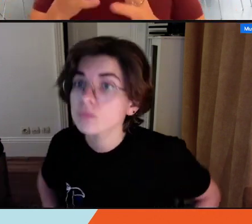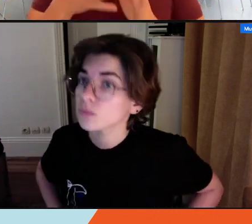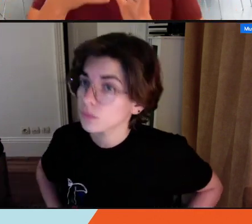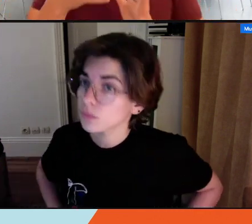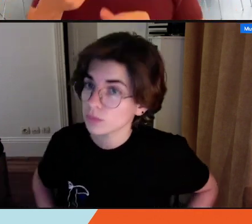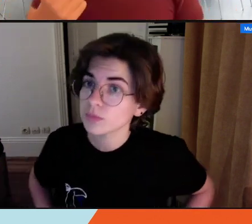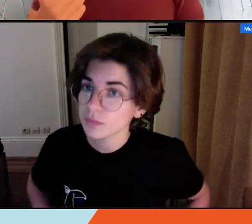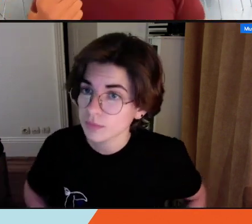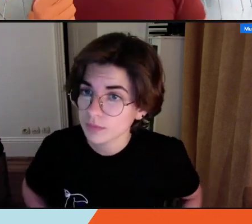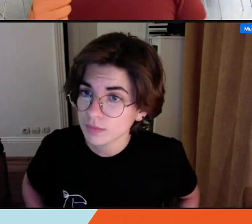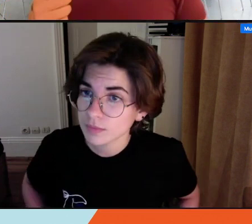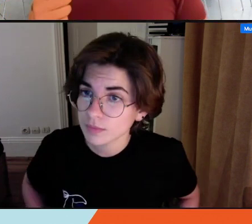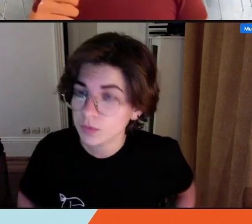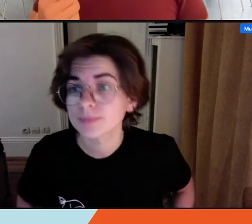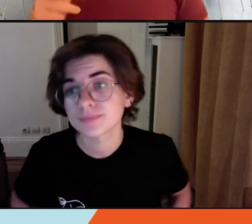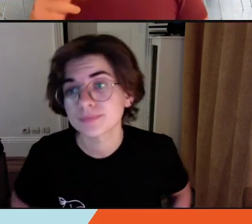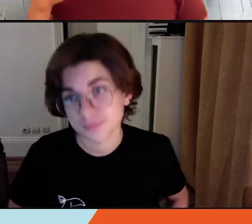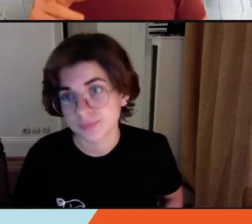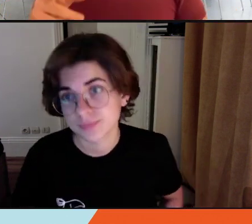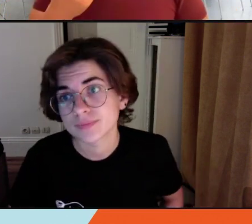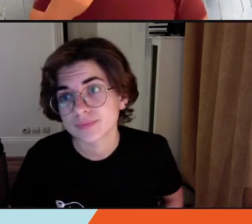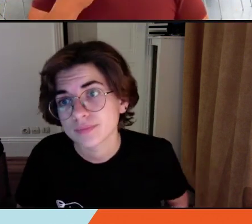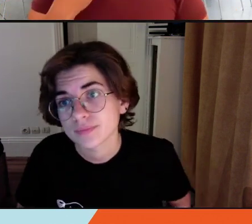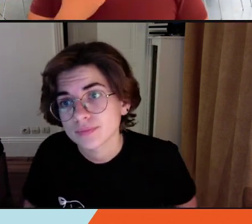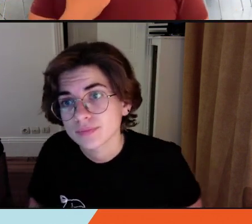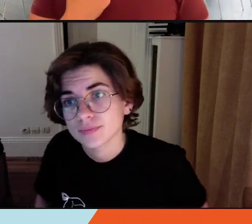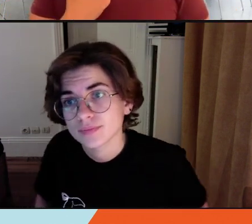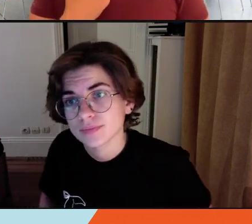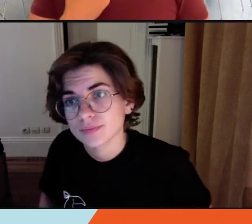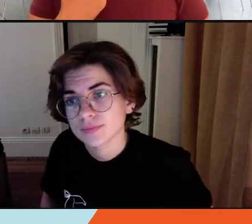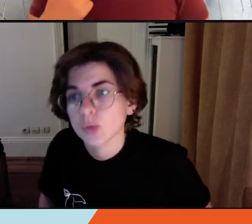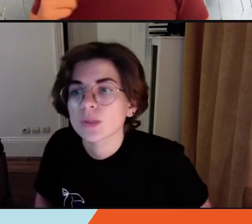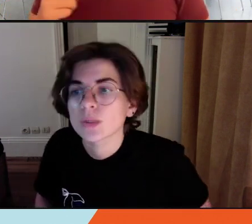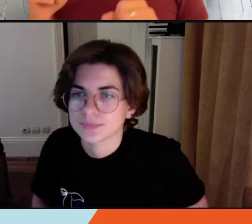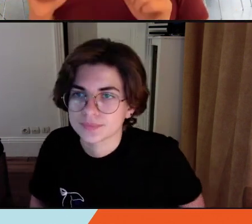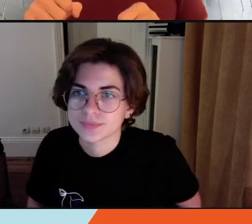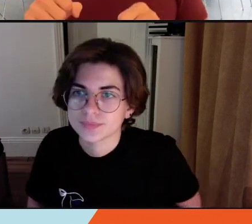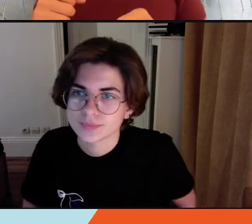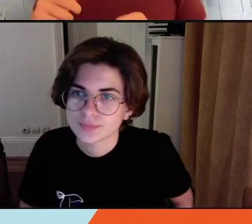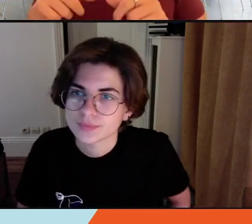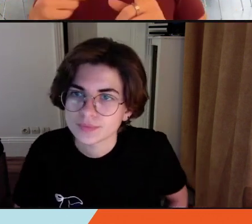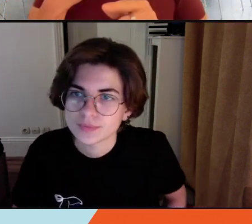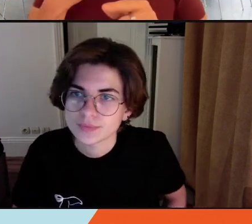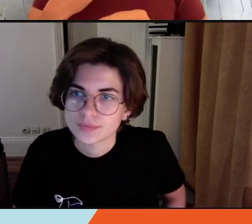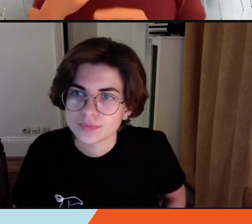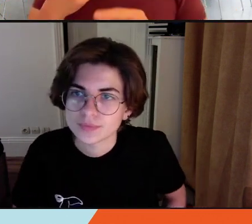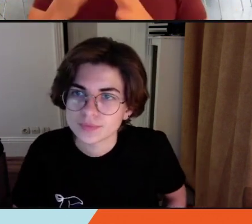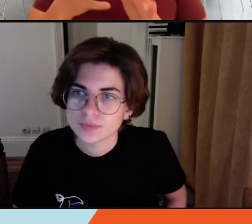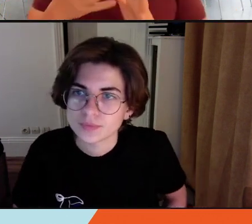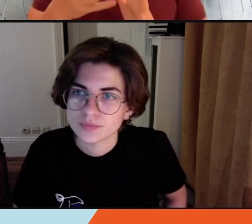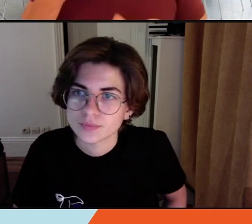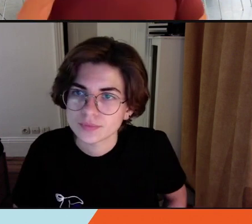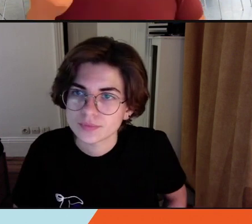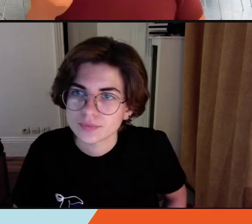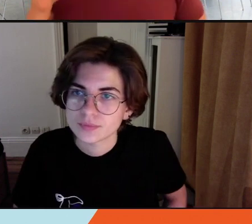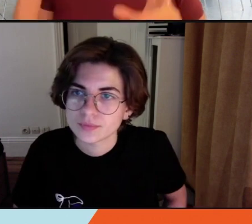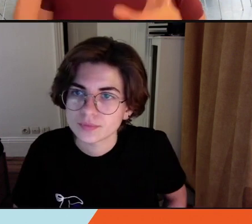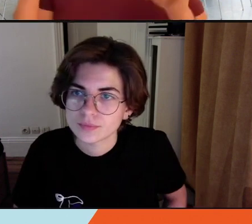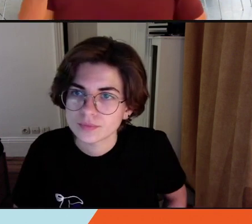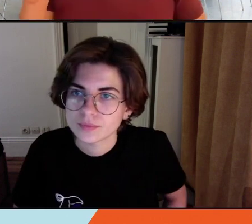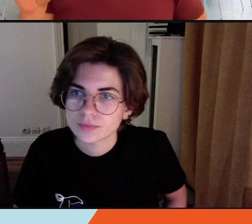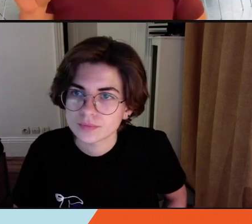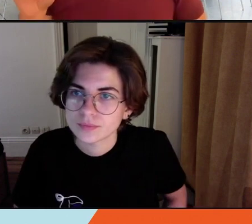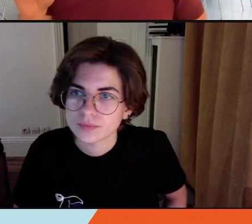dessin, super. Oui. Alors, c'est vrai que là, j'utilise la voix. Mmh. Donc, c'est possible que quelque part, je parle une langue des signes mieux, plus